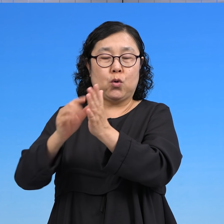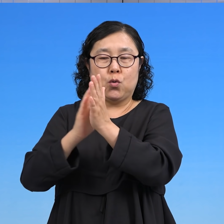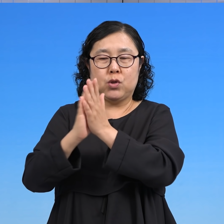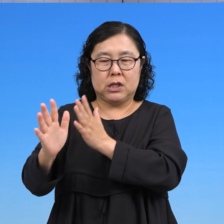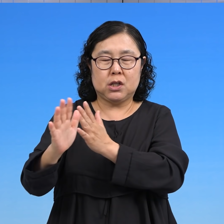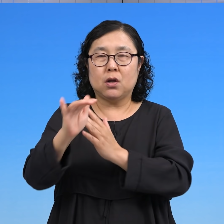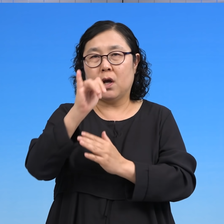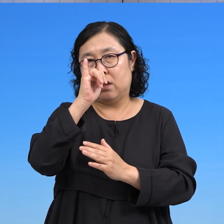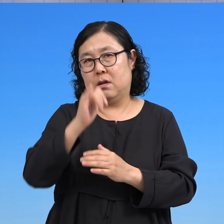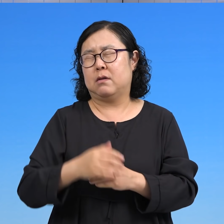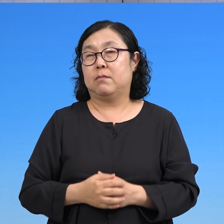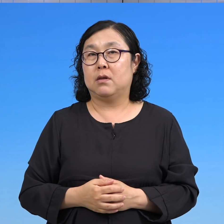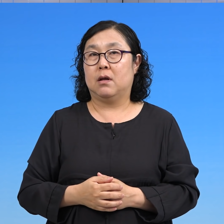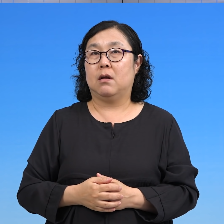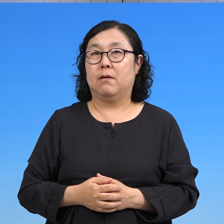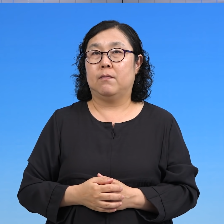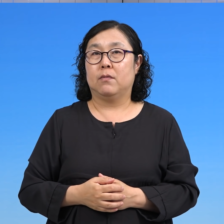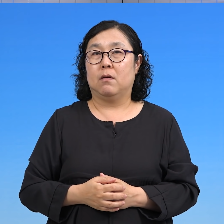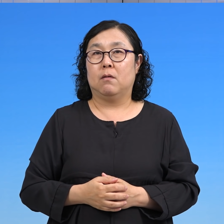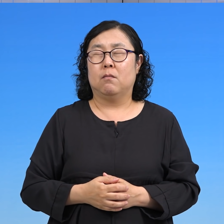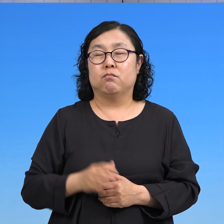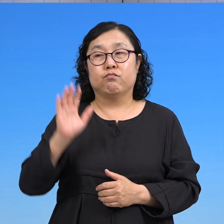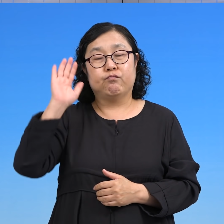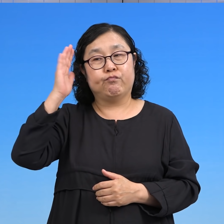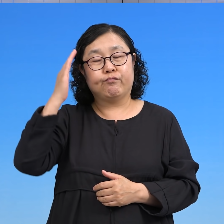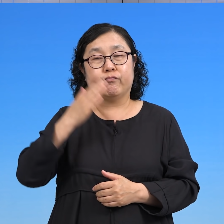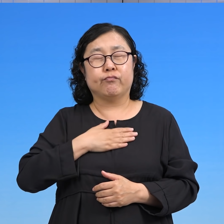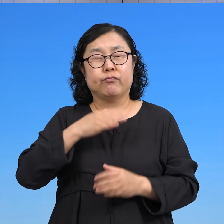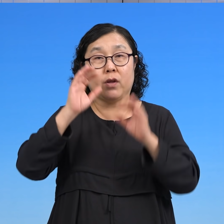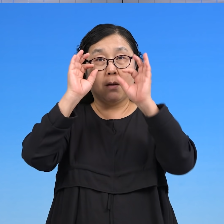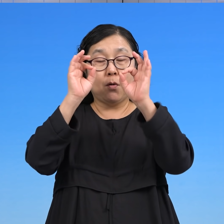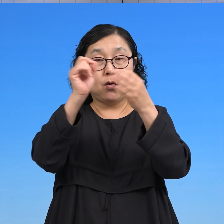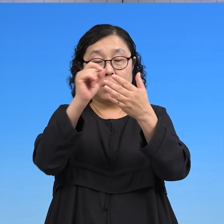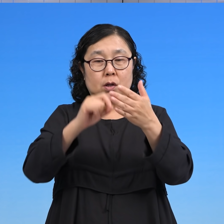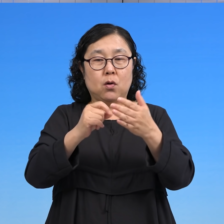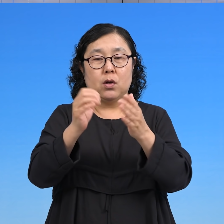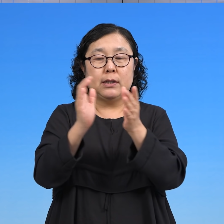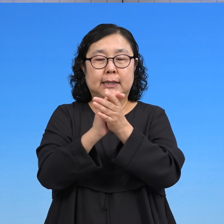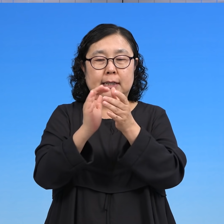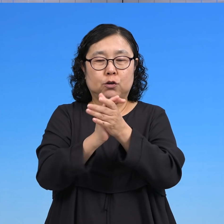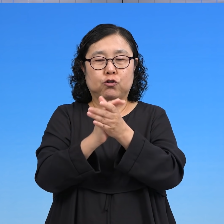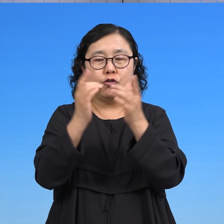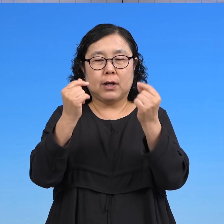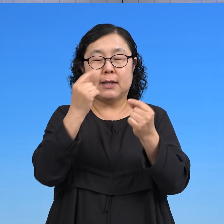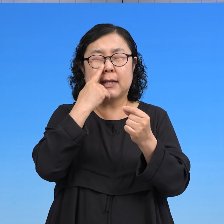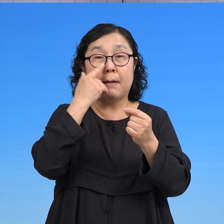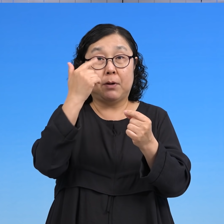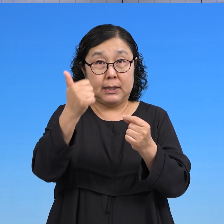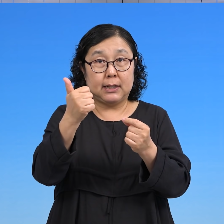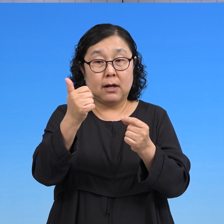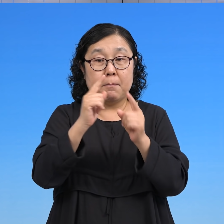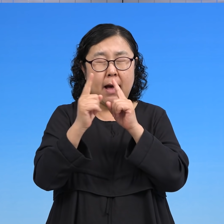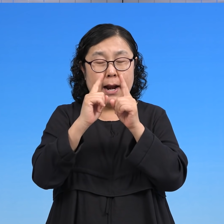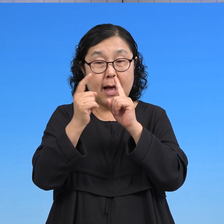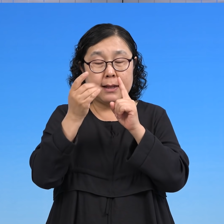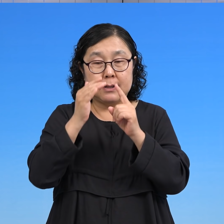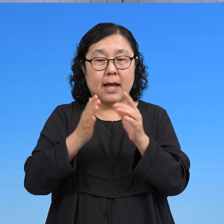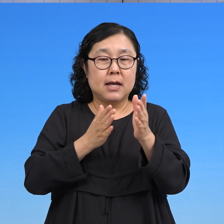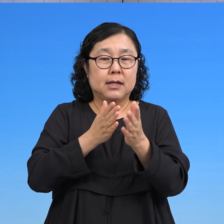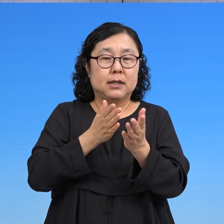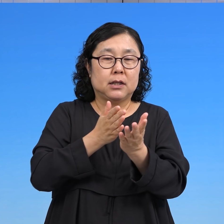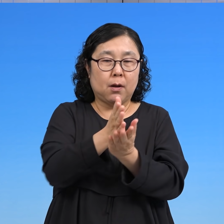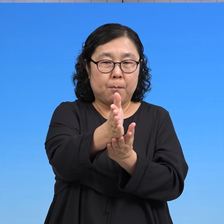그게 아버지의 존재였다는 겁니다. 최근에 제가 본 글에도요, 이 친구 같은 아버지 이런 이야기를 많이 하는데,